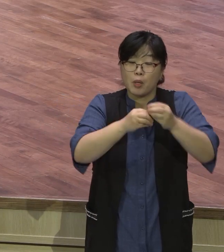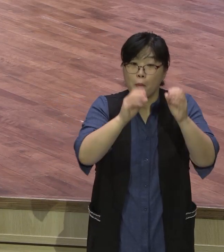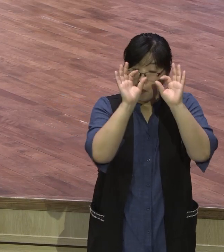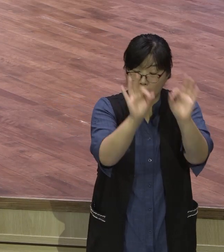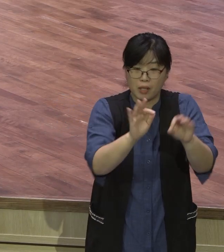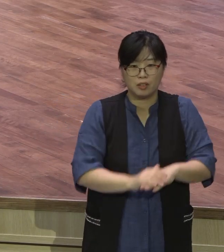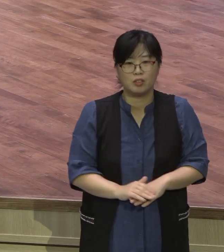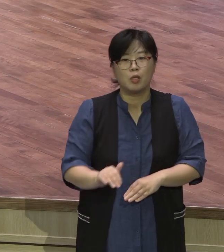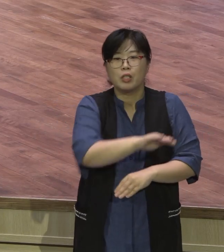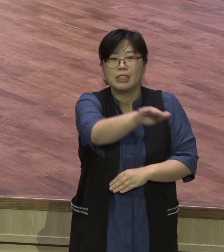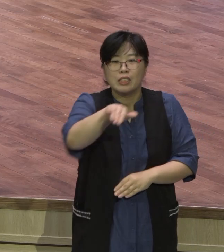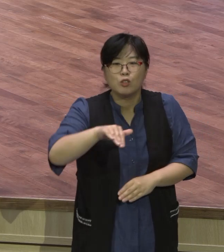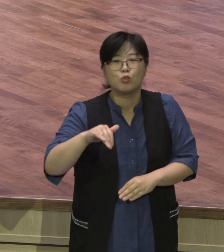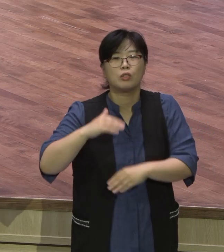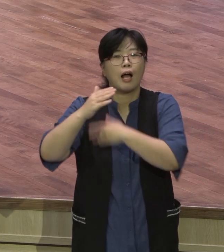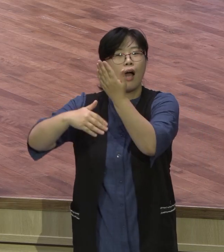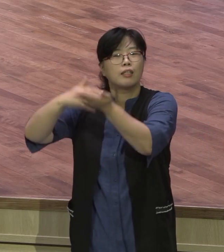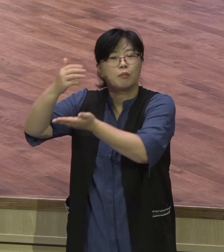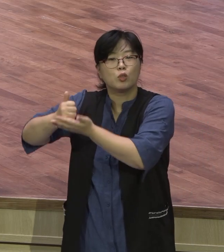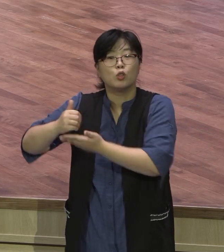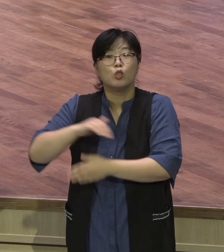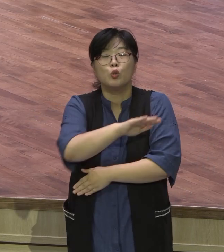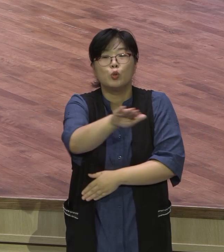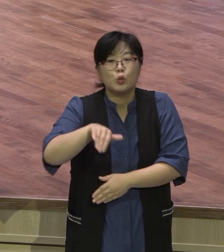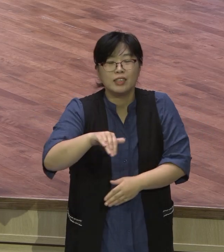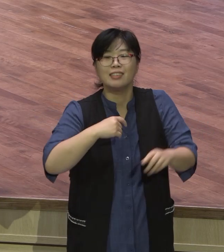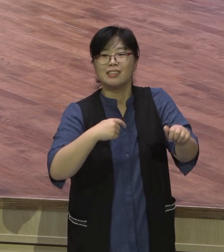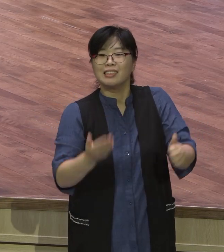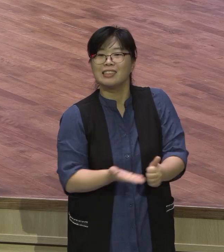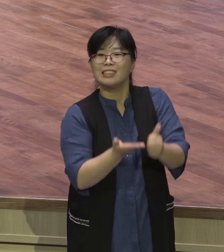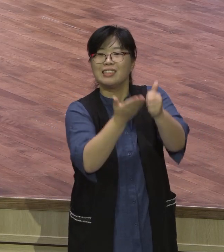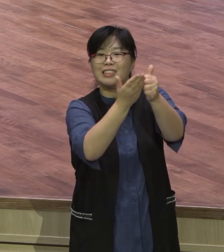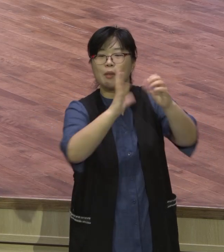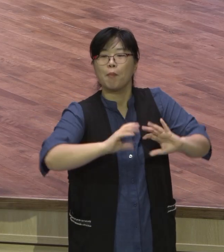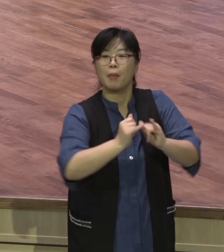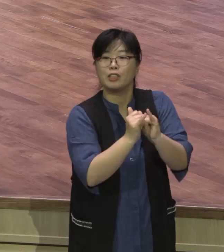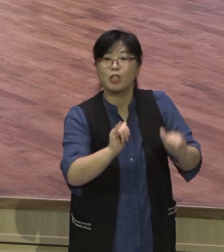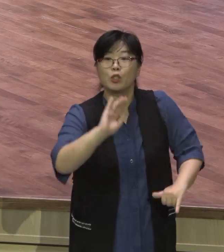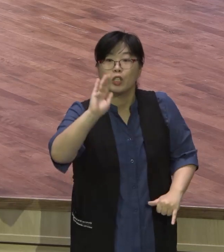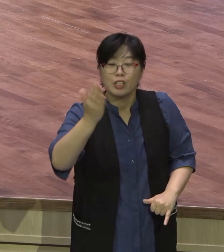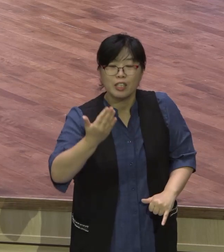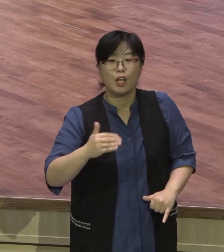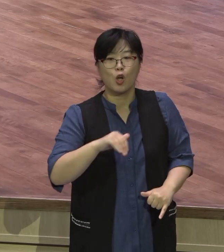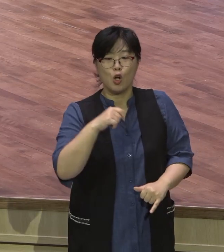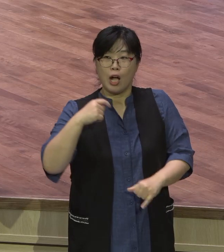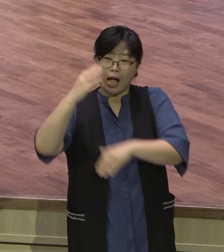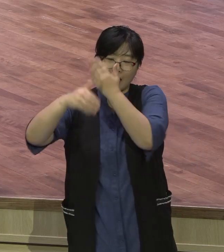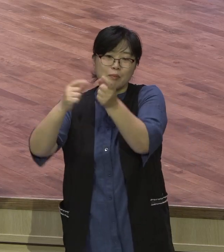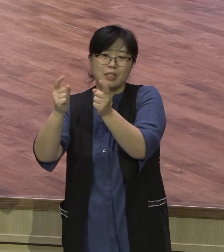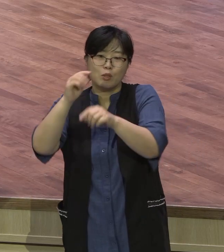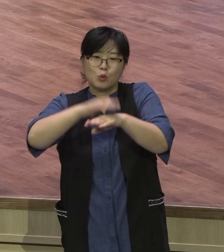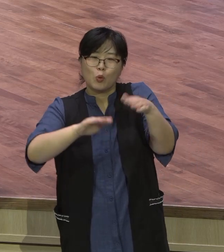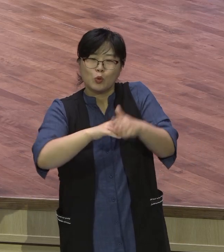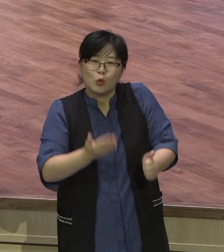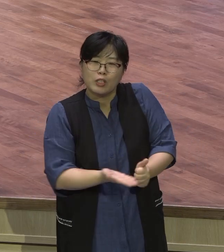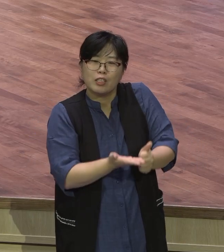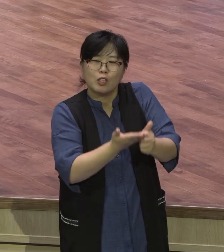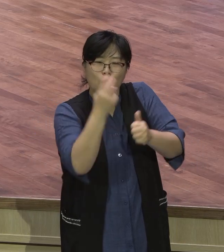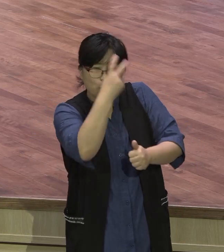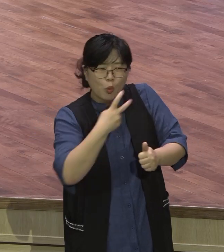그는 우리의 하나님이시요. 우리는 그가 기르시는 백성이며 그의 손이 돌보시는 양이기 때문이라 우리는